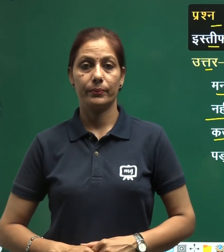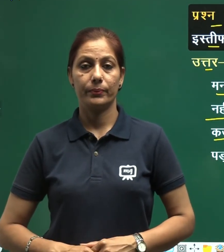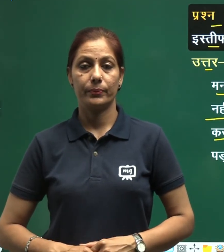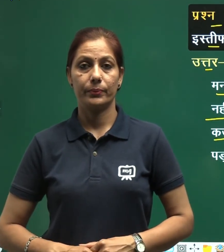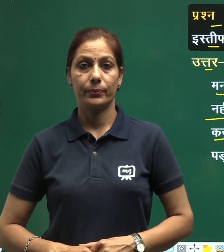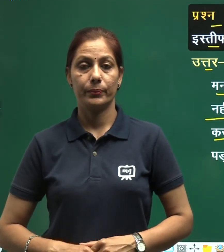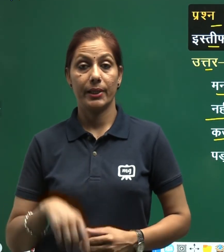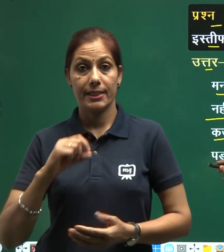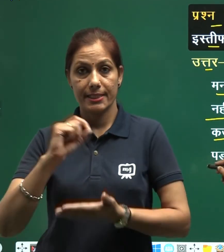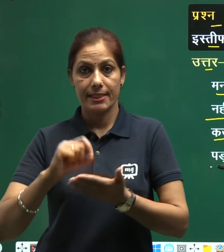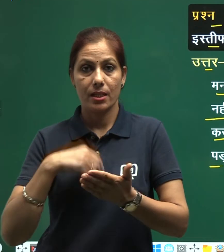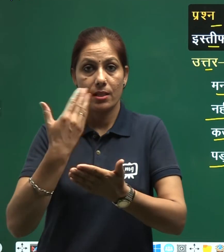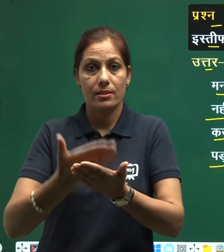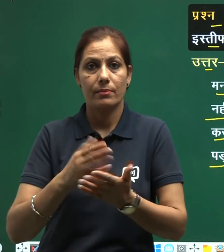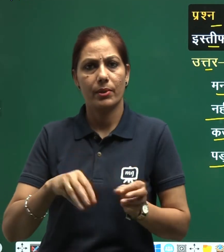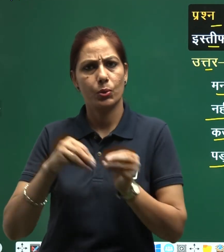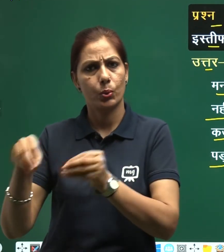इस्तीफा देना पड़ा